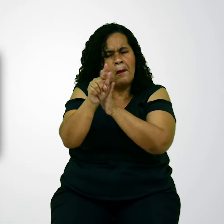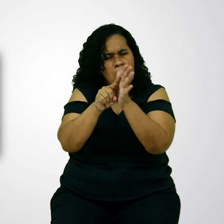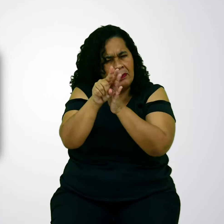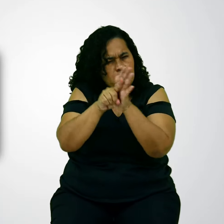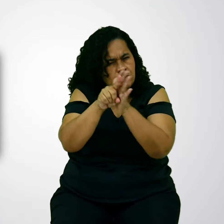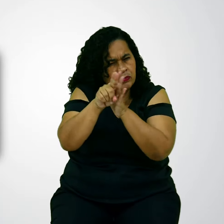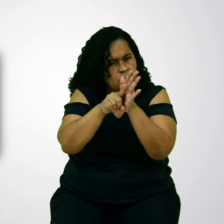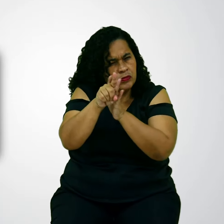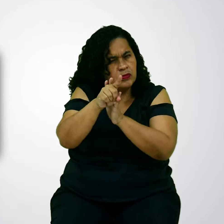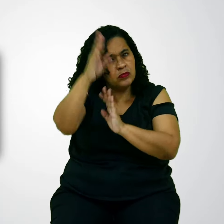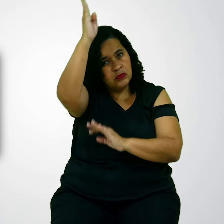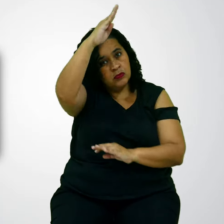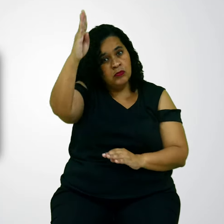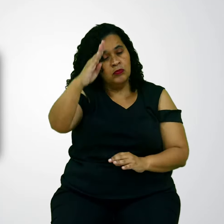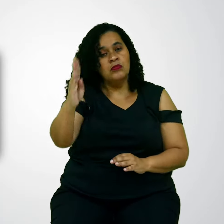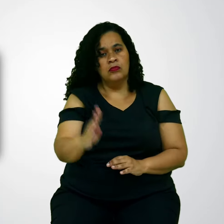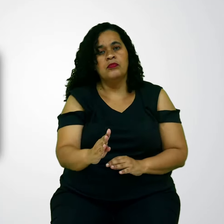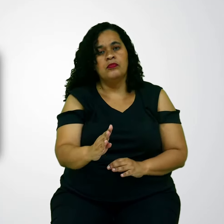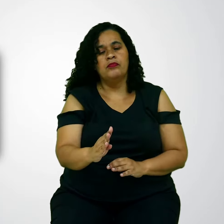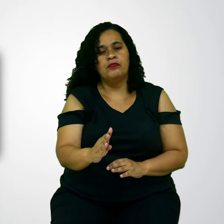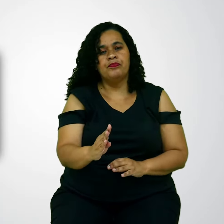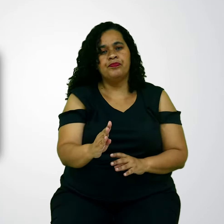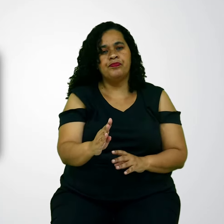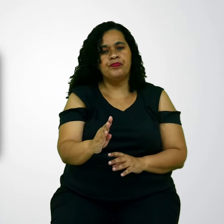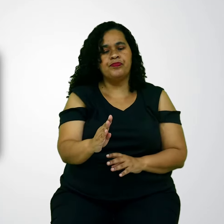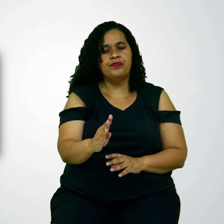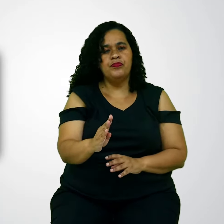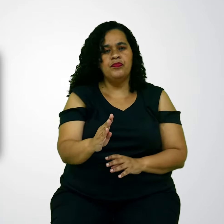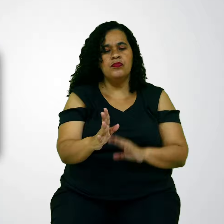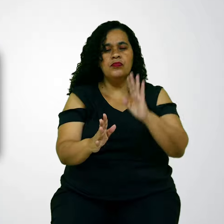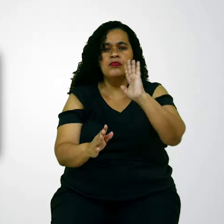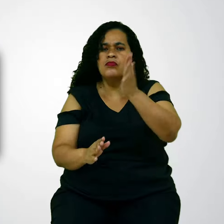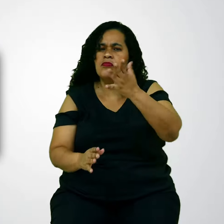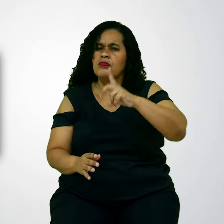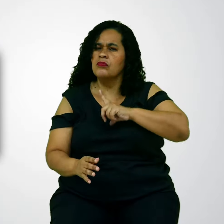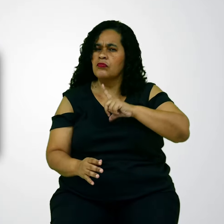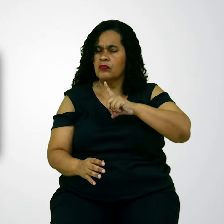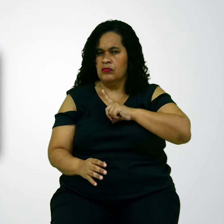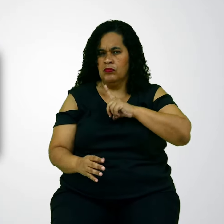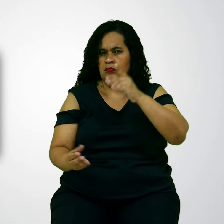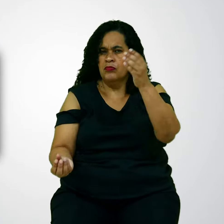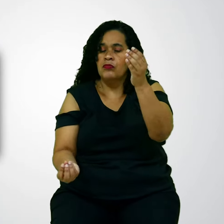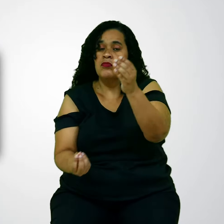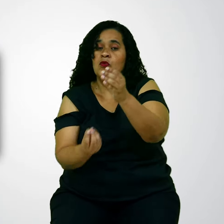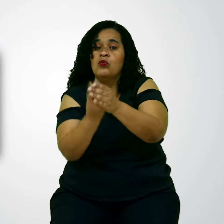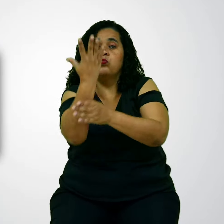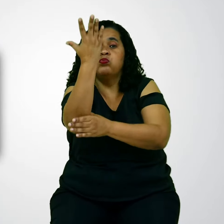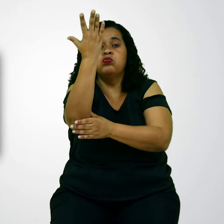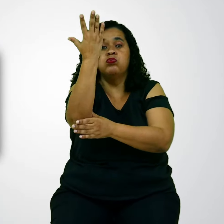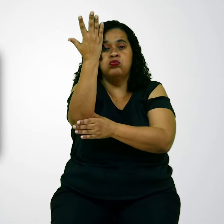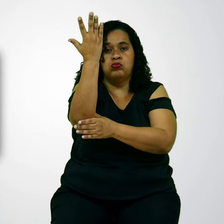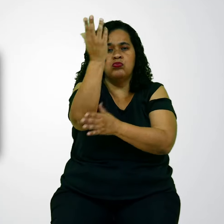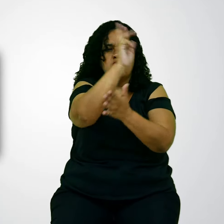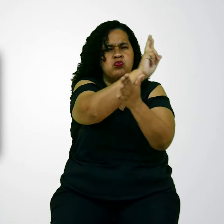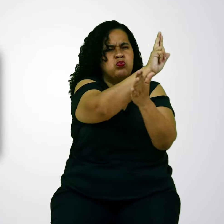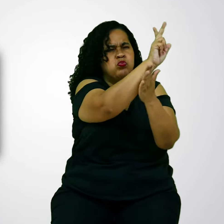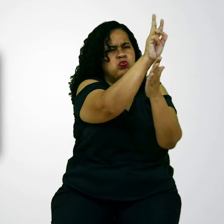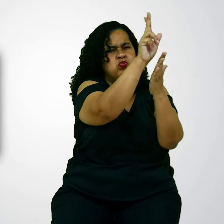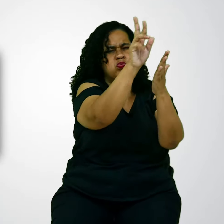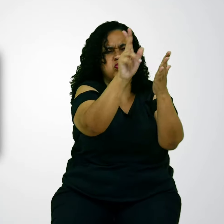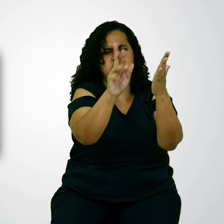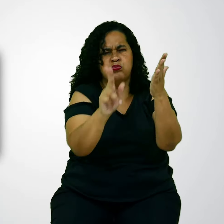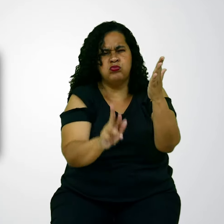Brasil, que a gente tem o surgimento de dezenas de igrejas ou de